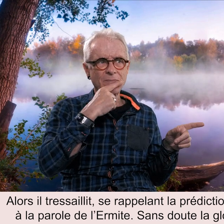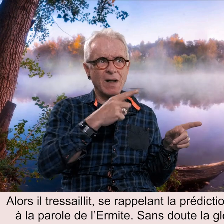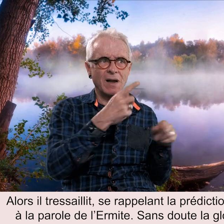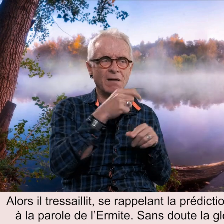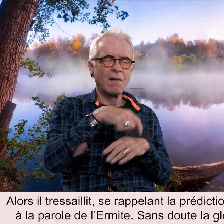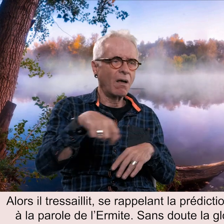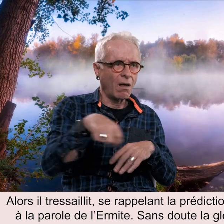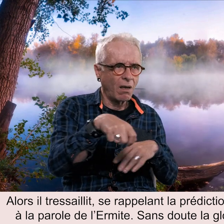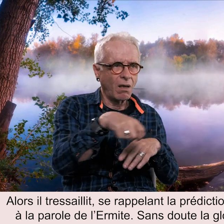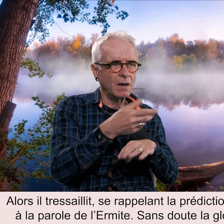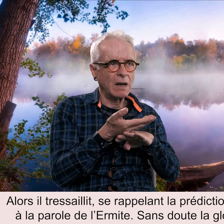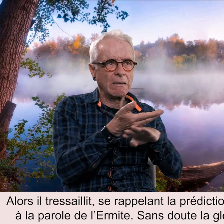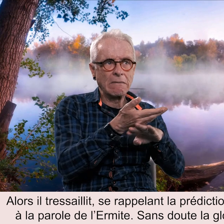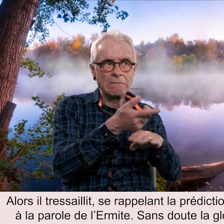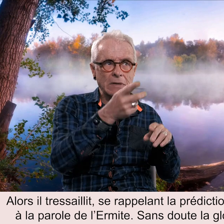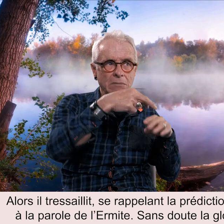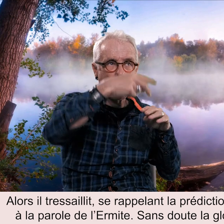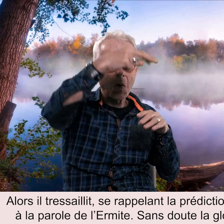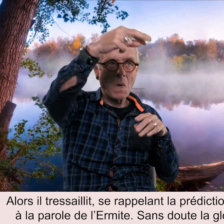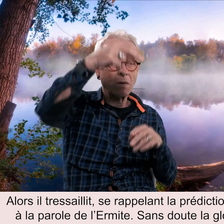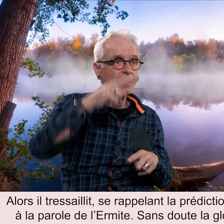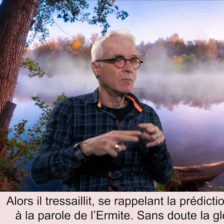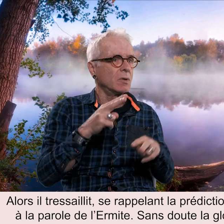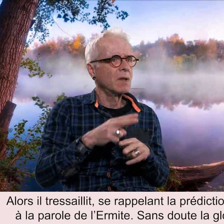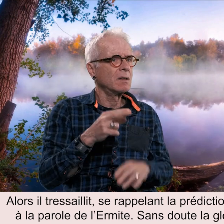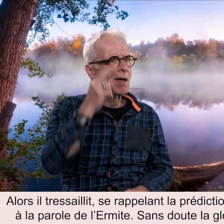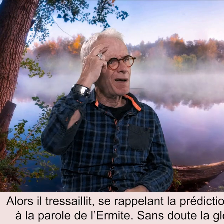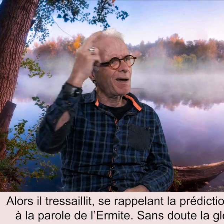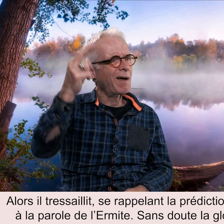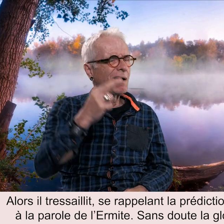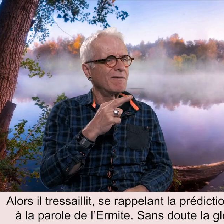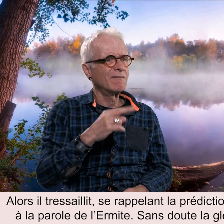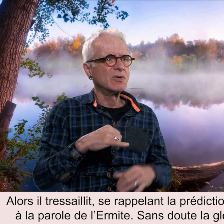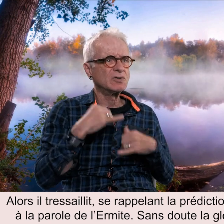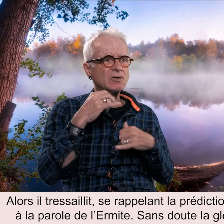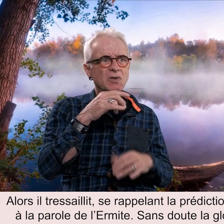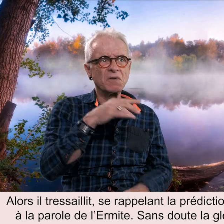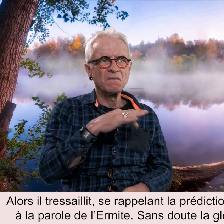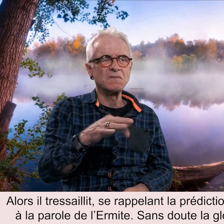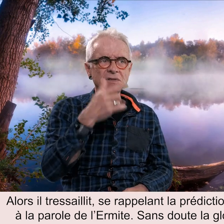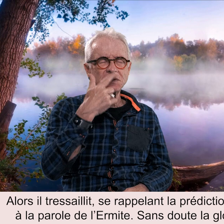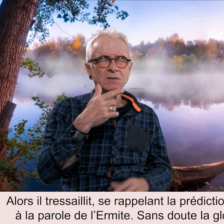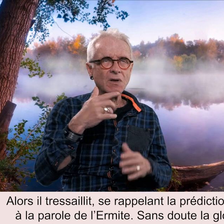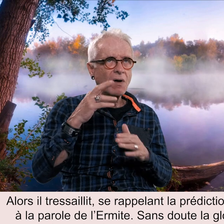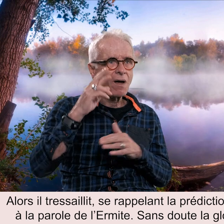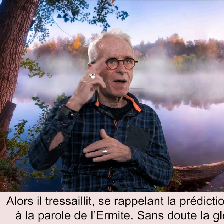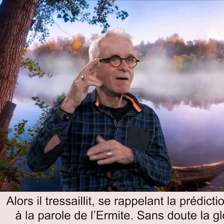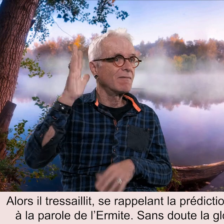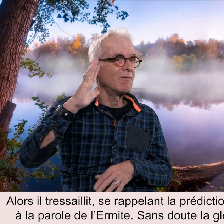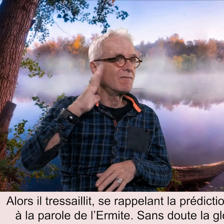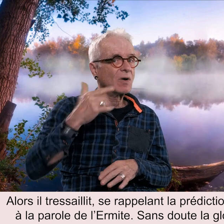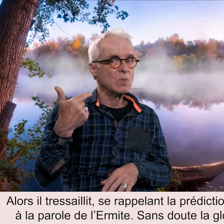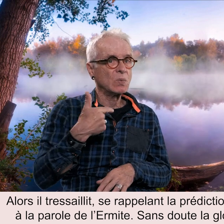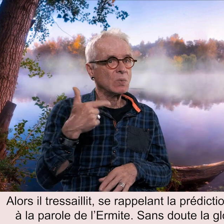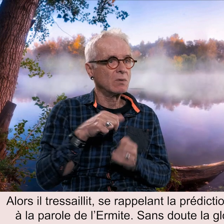l'ermite. Sans doute, la gloire de son fils n'était que l'aurore des splendeurs éternelles, et tous les deux restaient béants